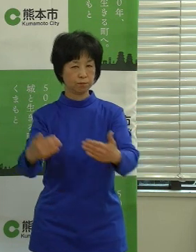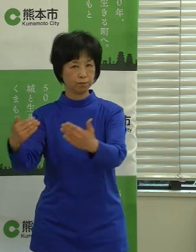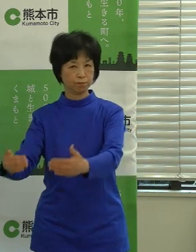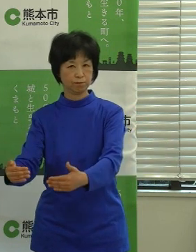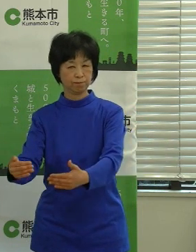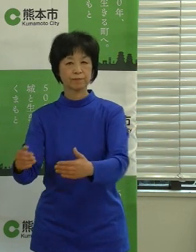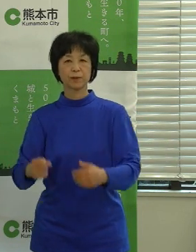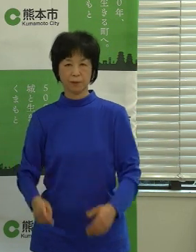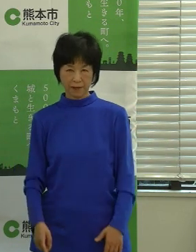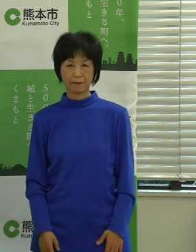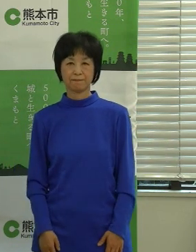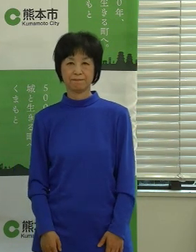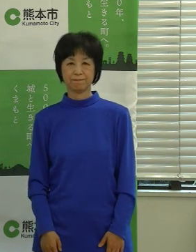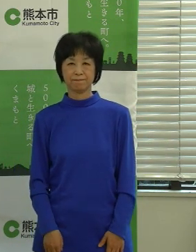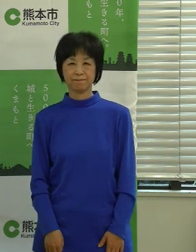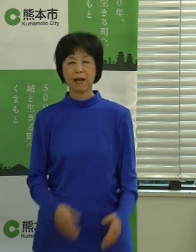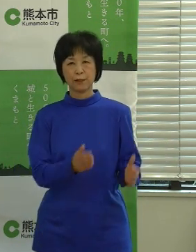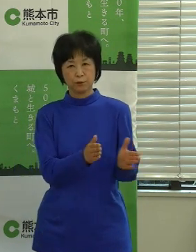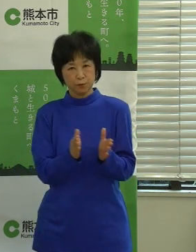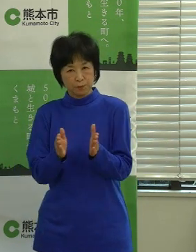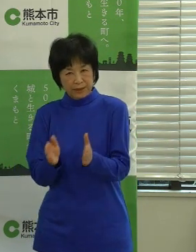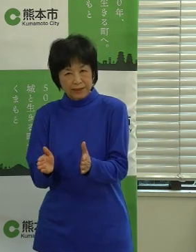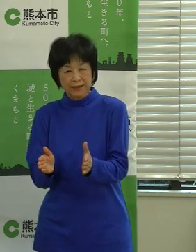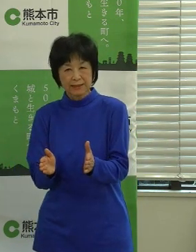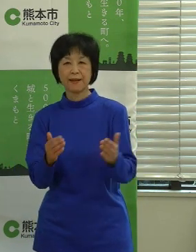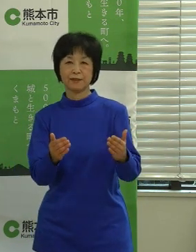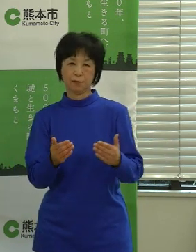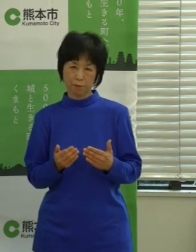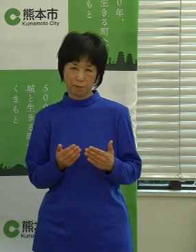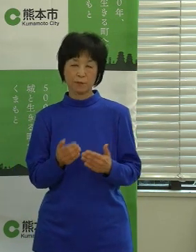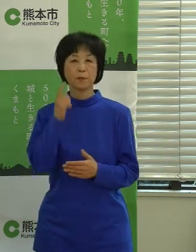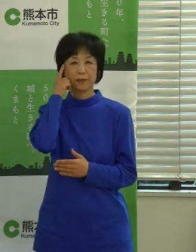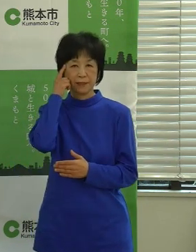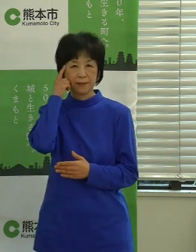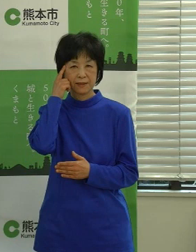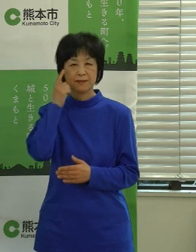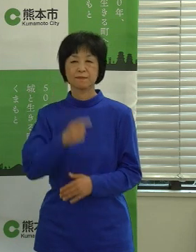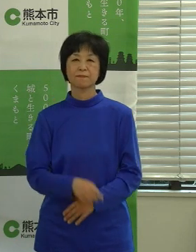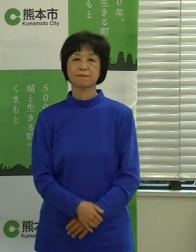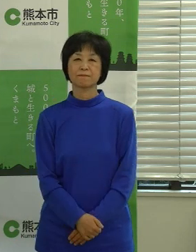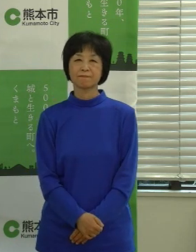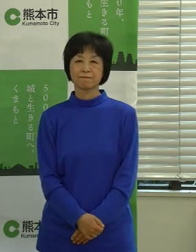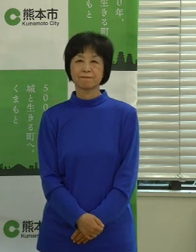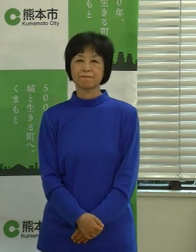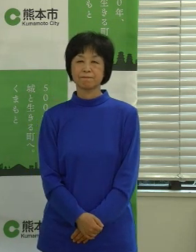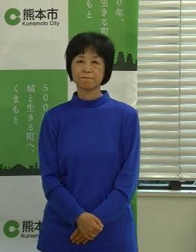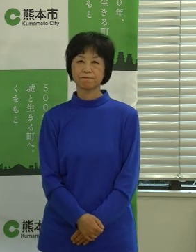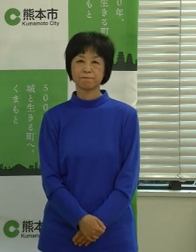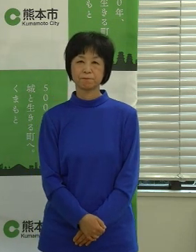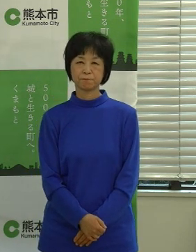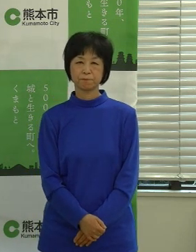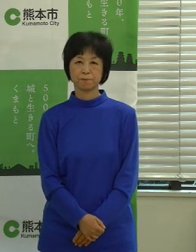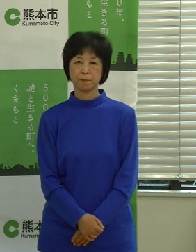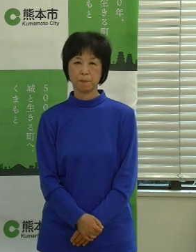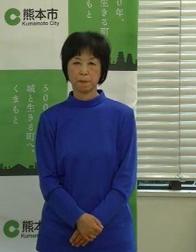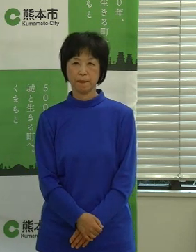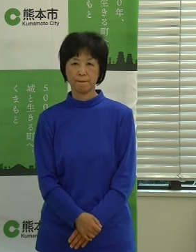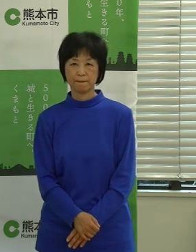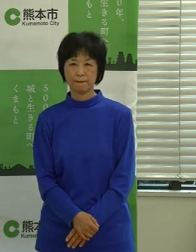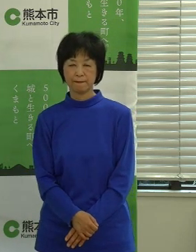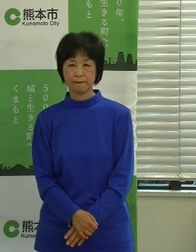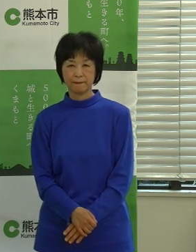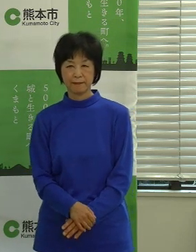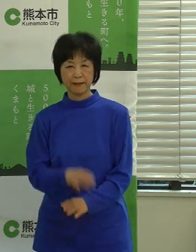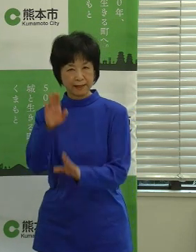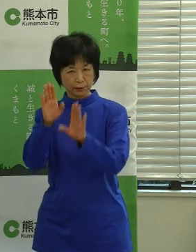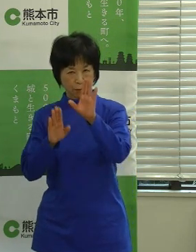定の準備は必要だと思いますが、まあ、そういうふうに考えているところです。ですから、あの要は段階的に開けているということは、そうやって様